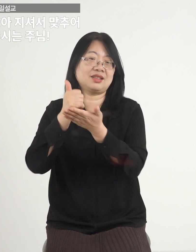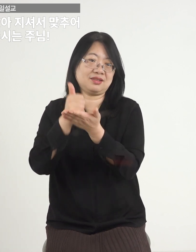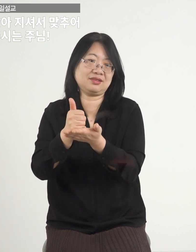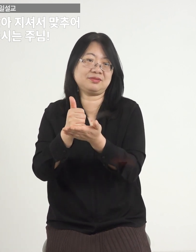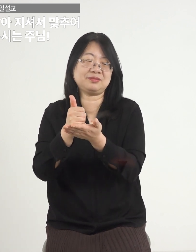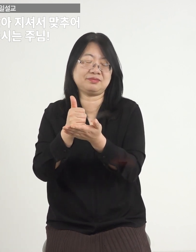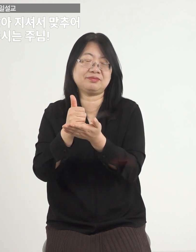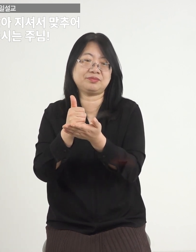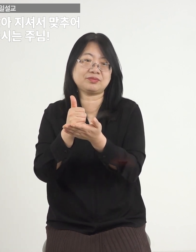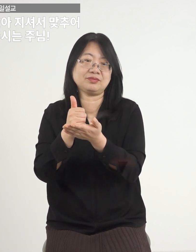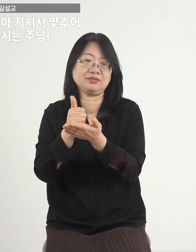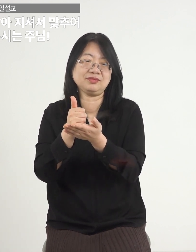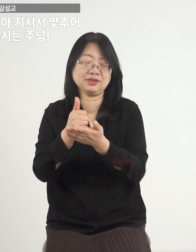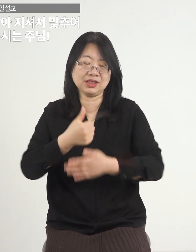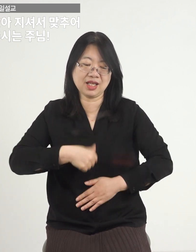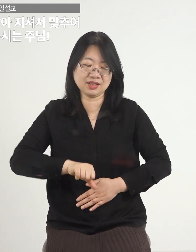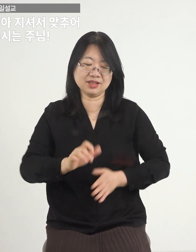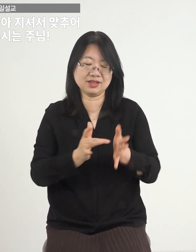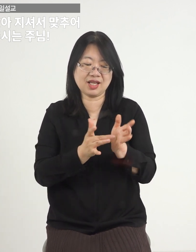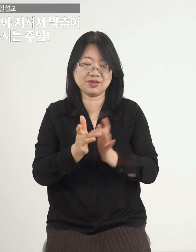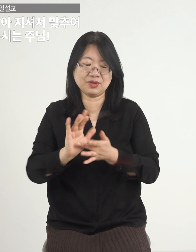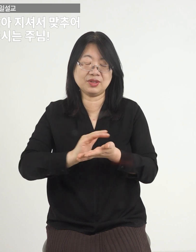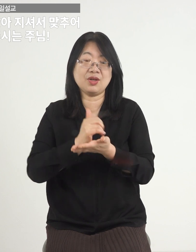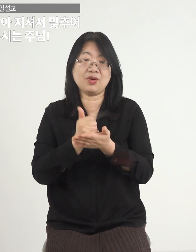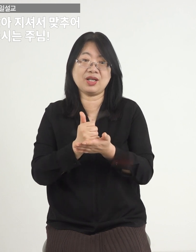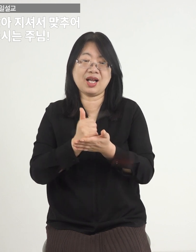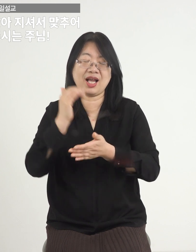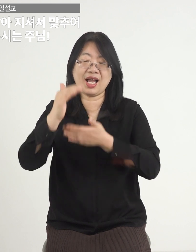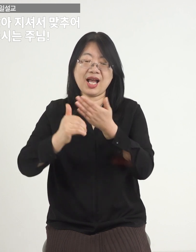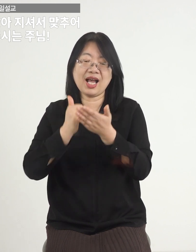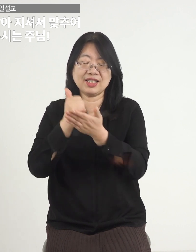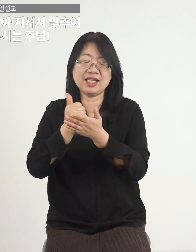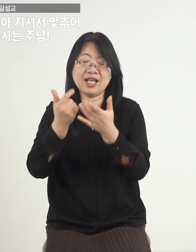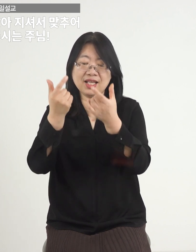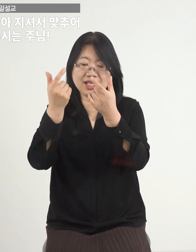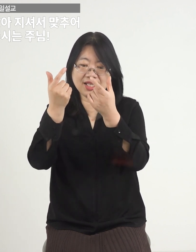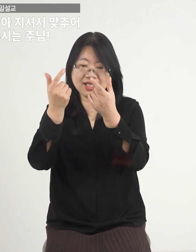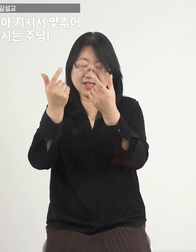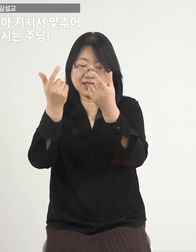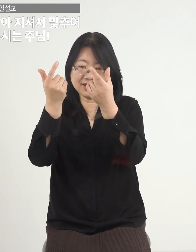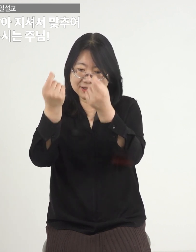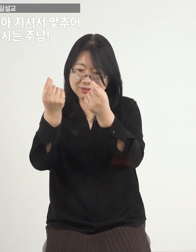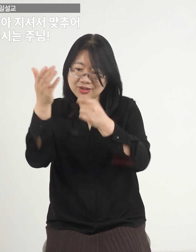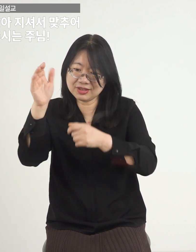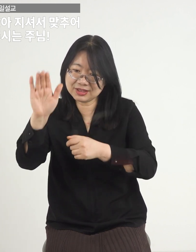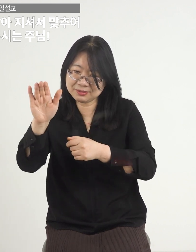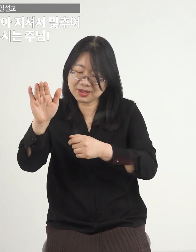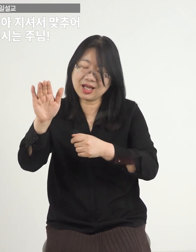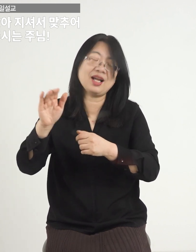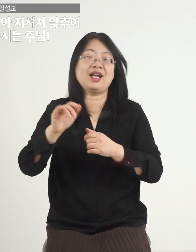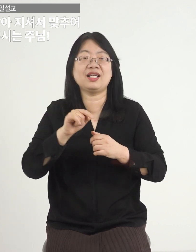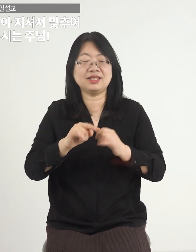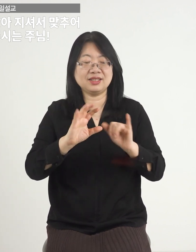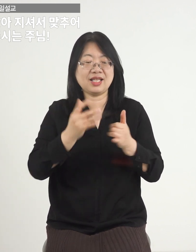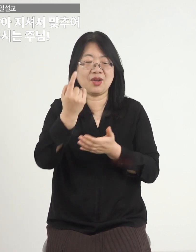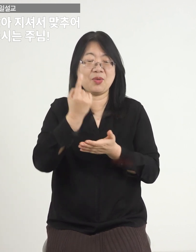하나님의 아들 예수 그리스도가 하나님이셨지만 인카네이션